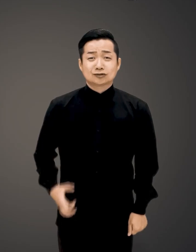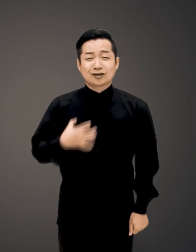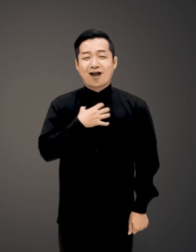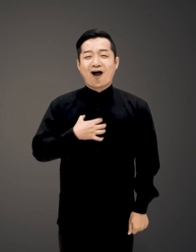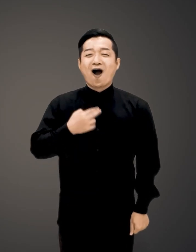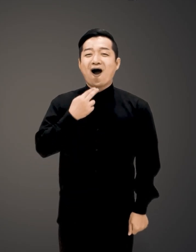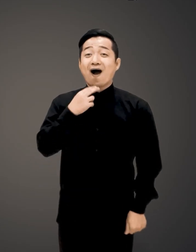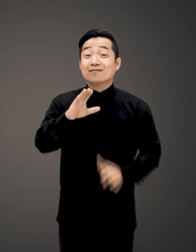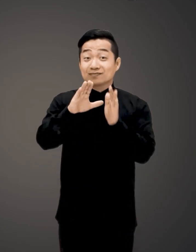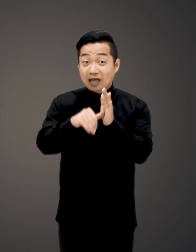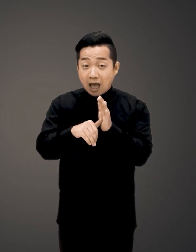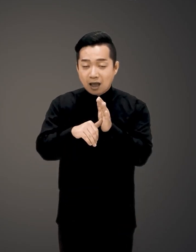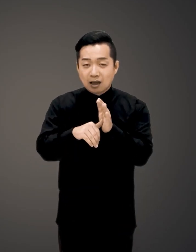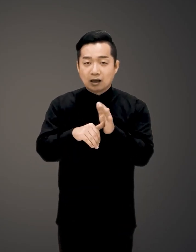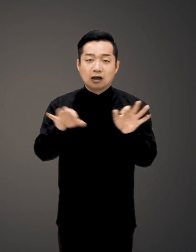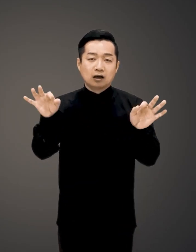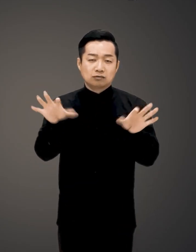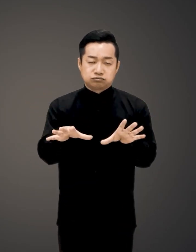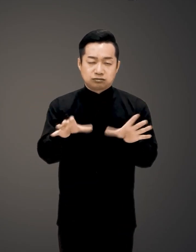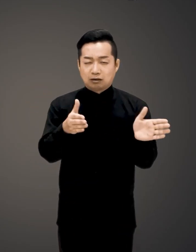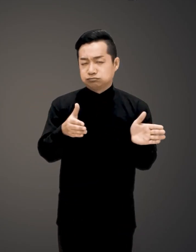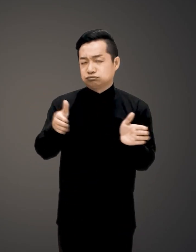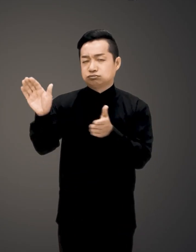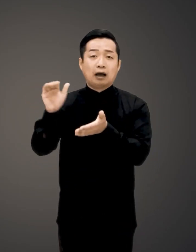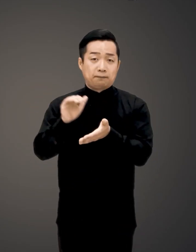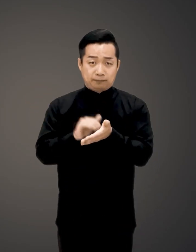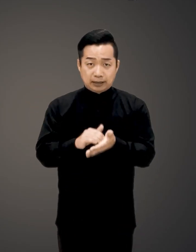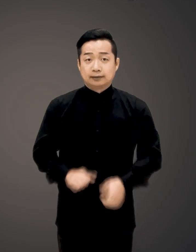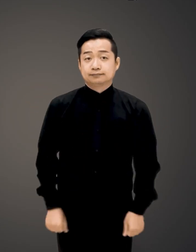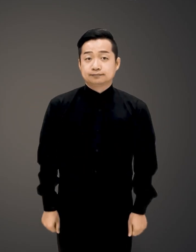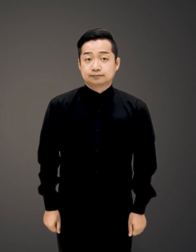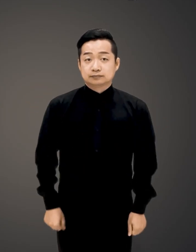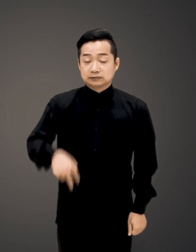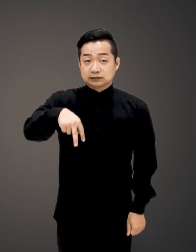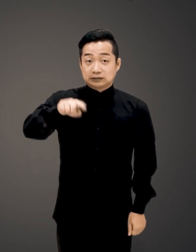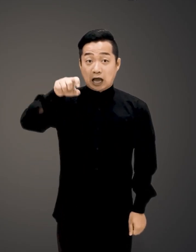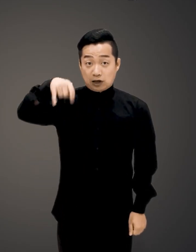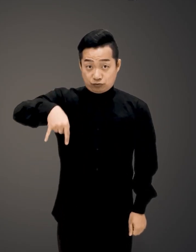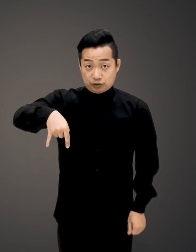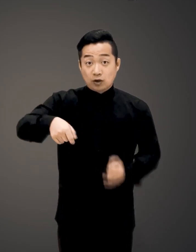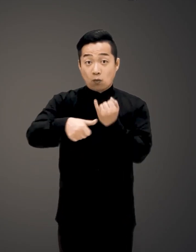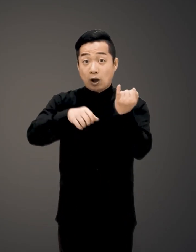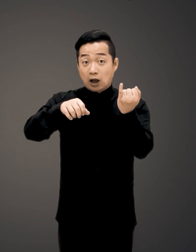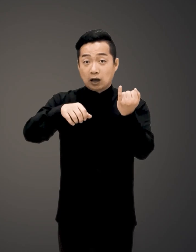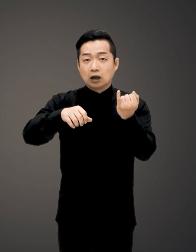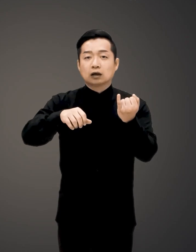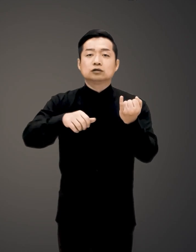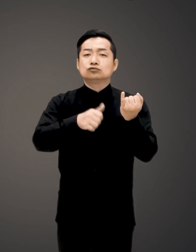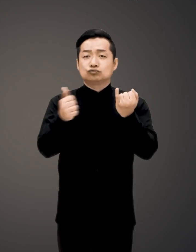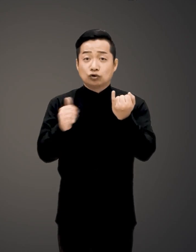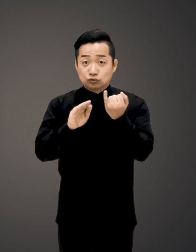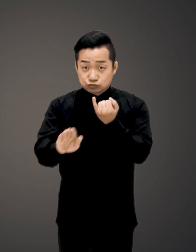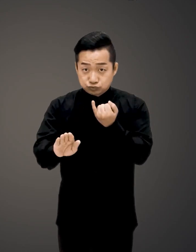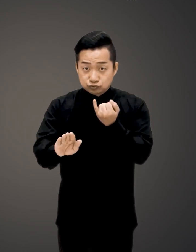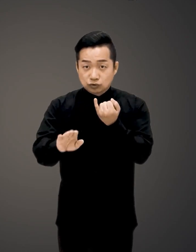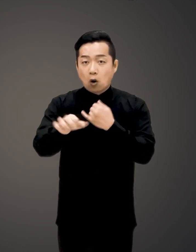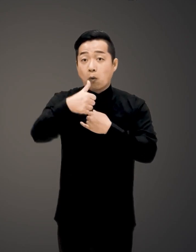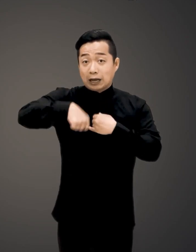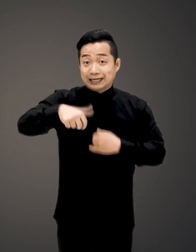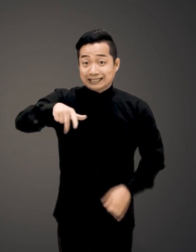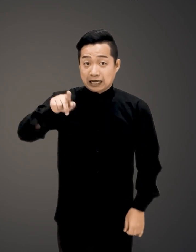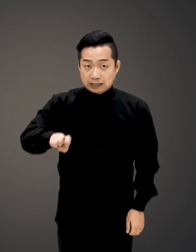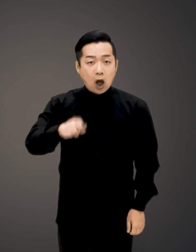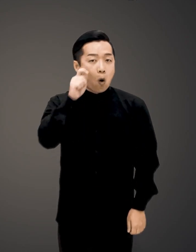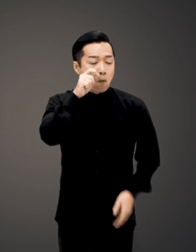그러나 아무 걱정 없던 그 시절은 바람처럼 흘러가 버렸다. 사기비가 세상을 뜨자 고귀한 황자인 자담은 고모의